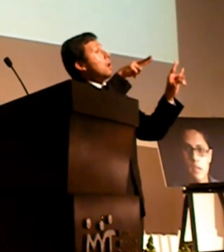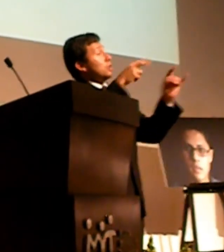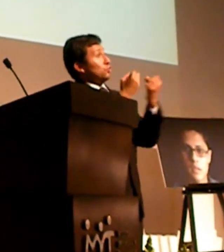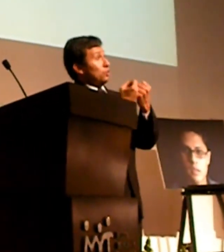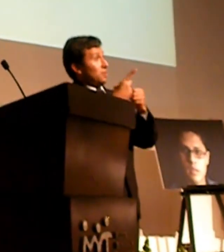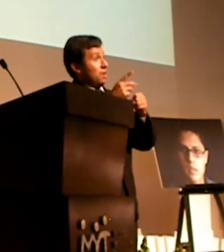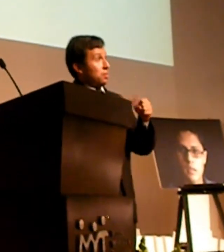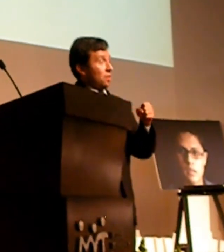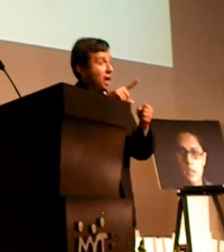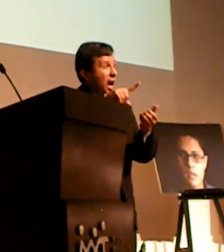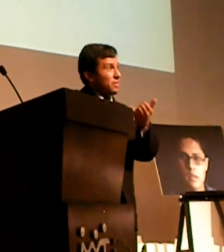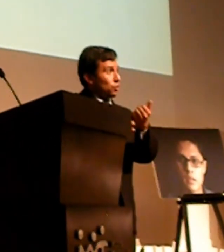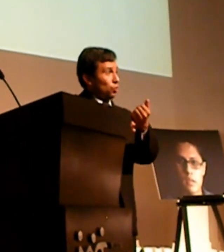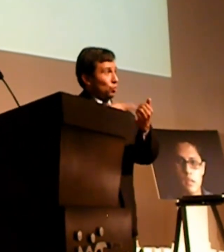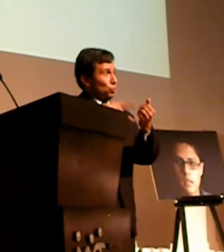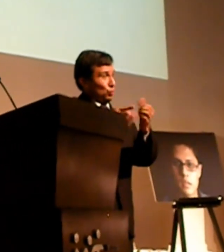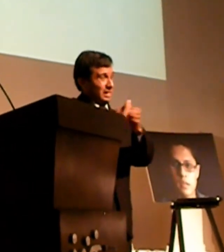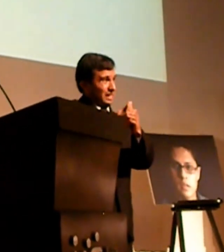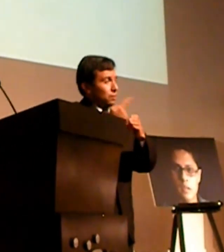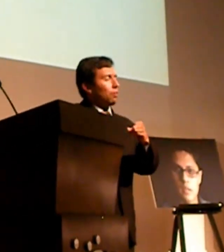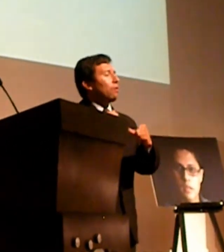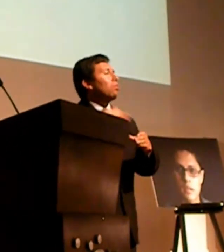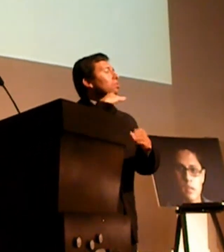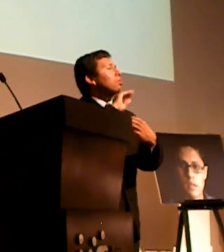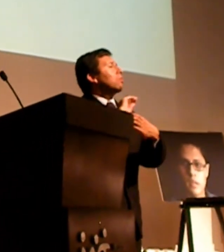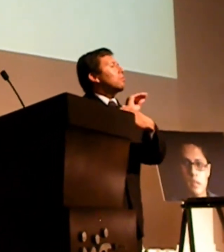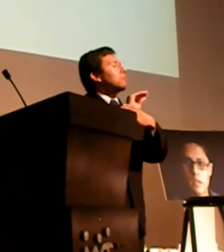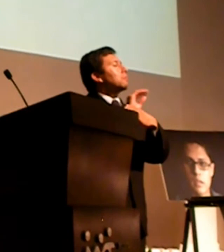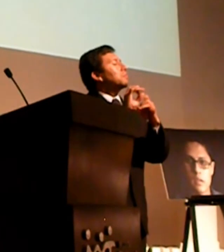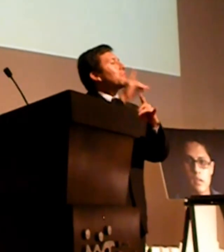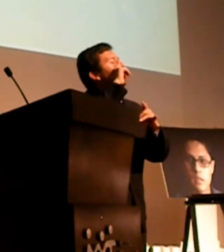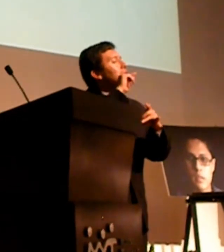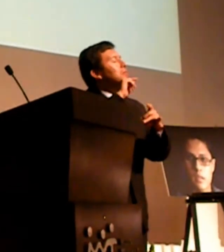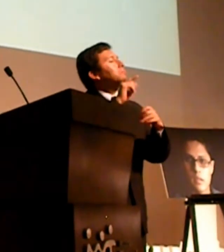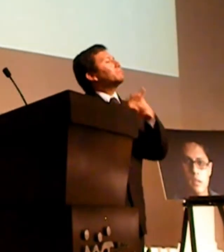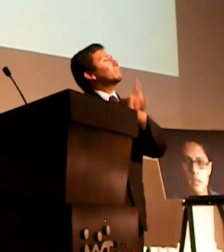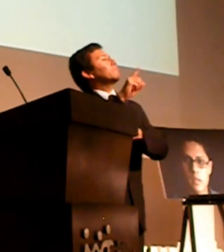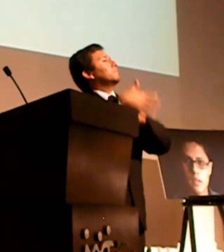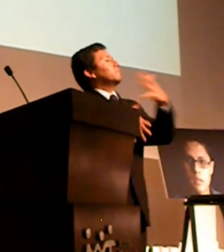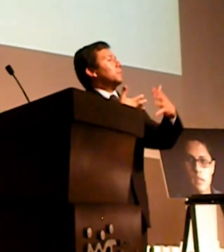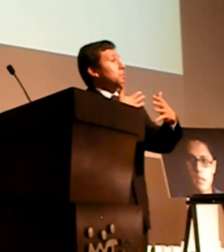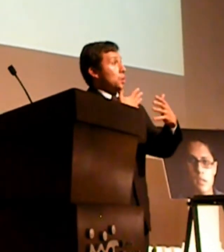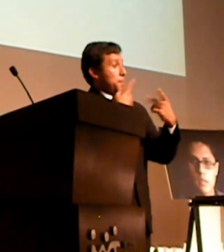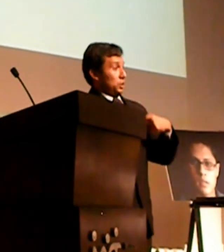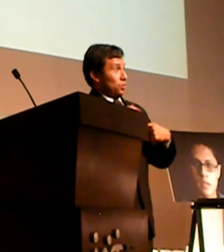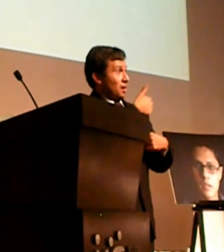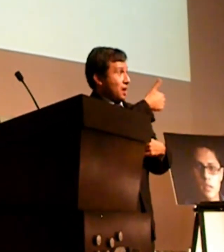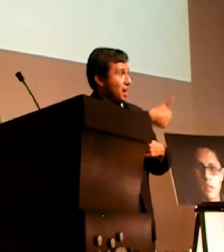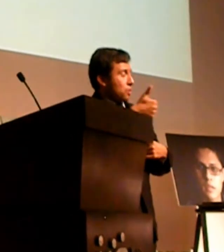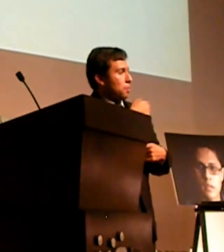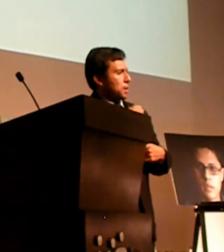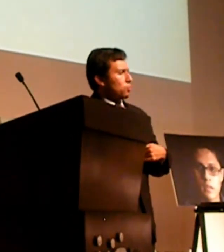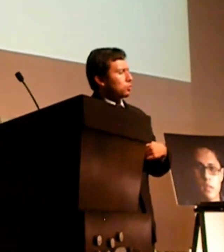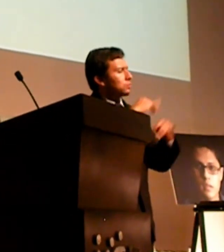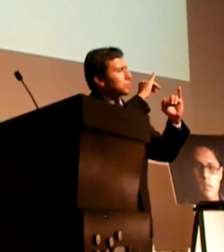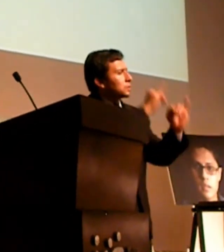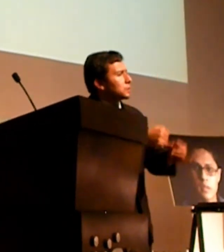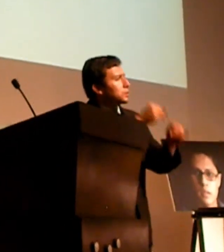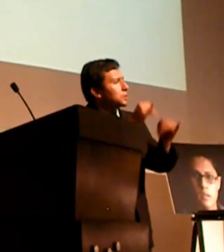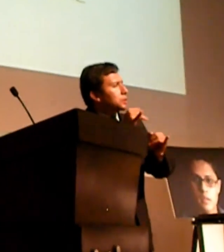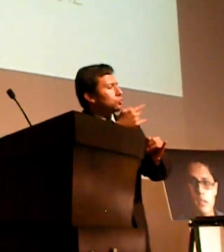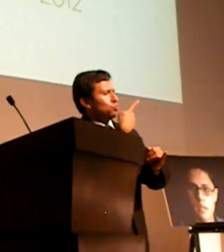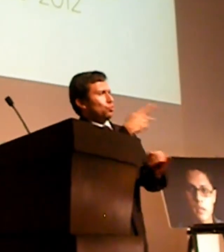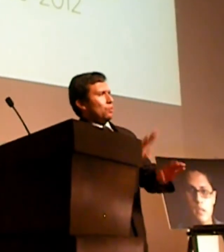mismas y los roles que van jugando cada uno de sus miembros. Cuando no aprendemos y aceptamos la importancia del respeto a la